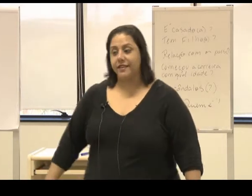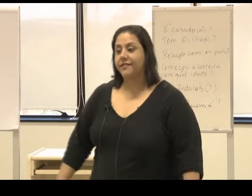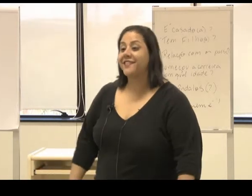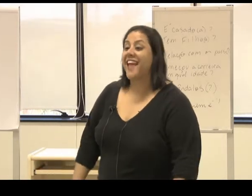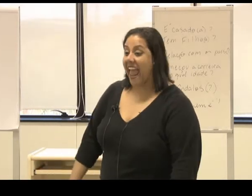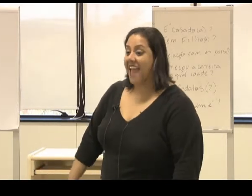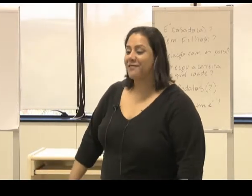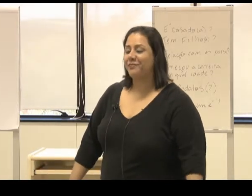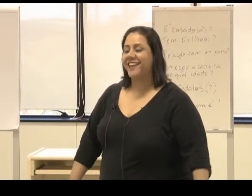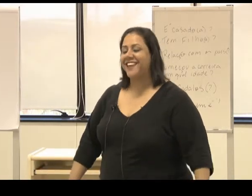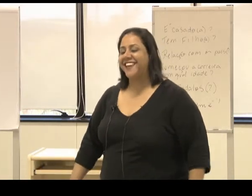É.